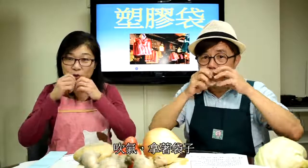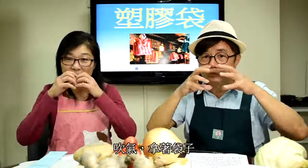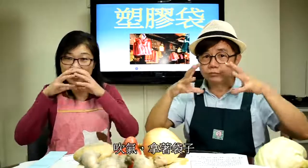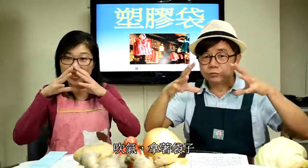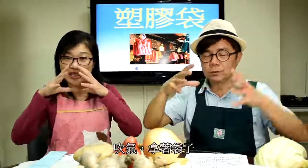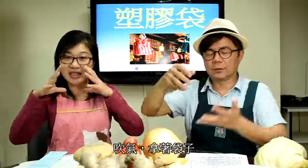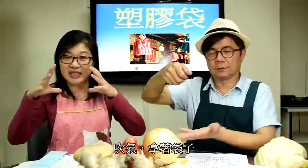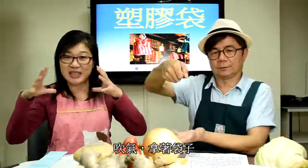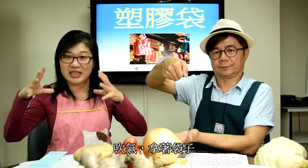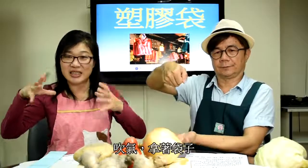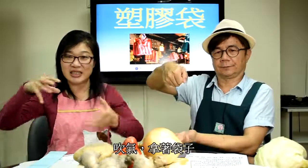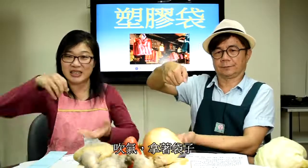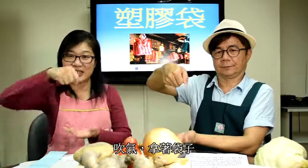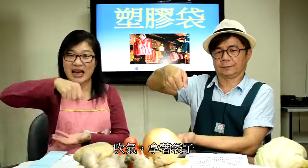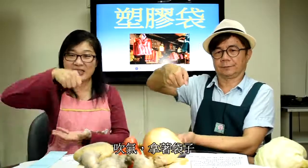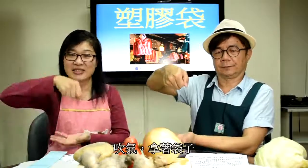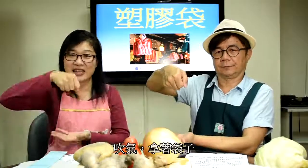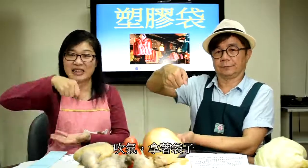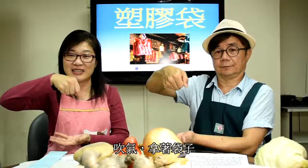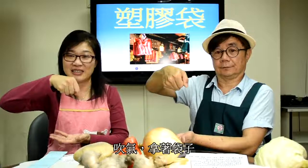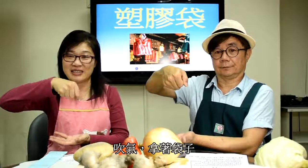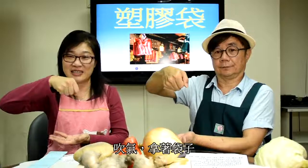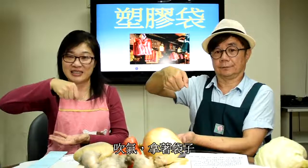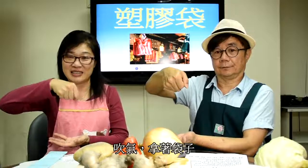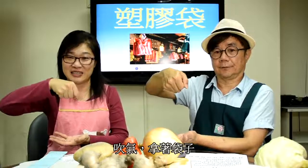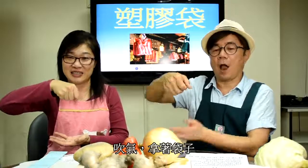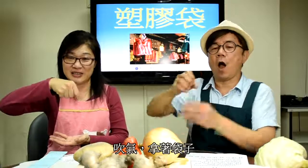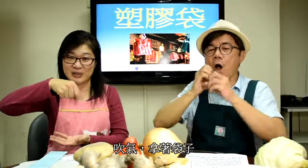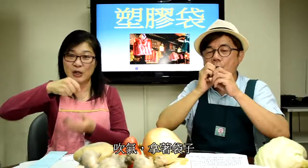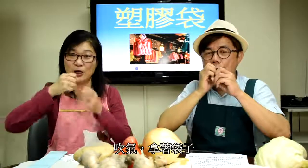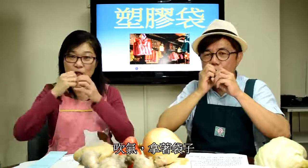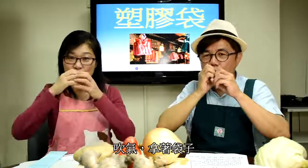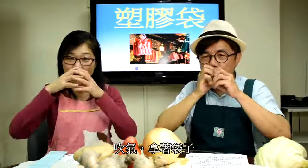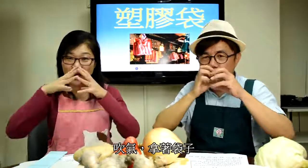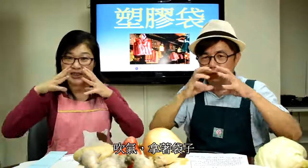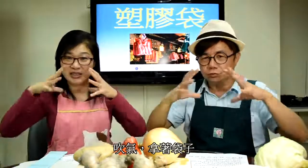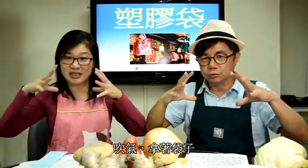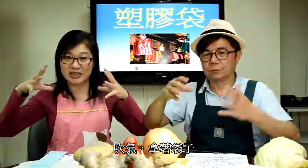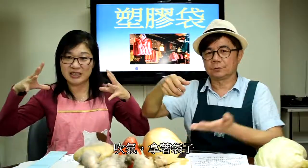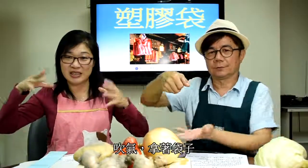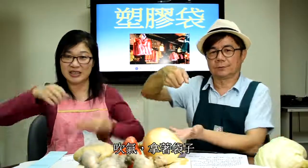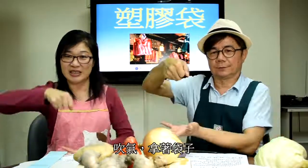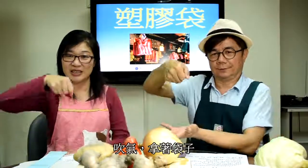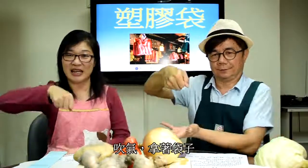气，拿着袋子，吹气，拿着